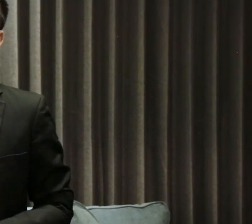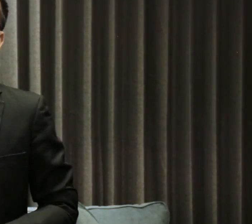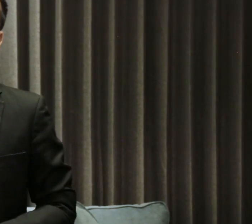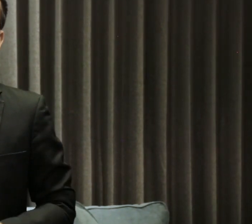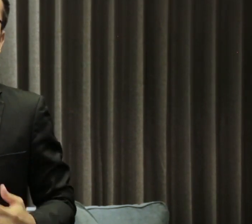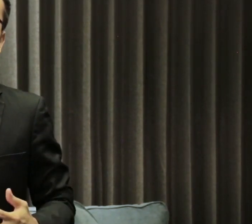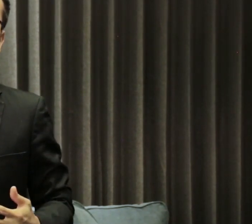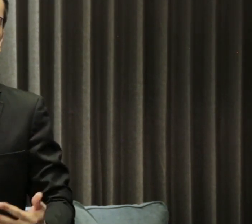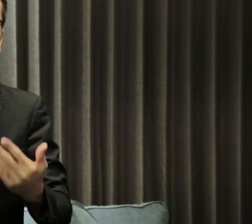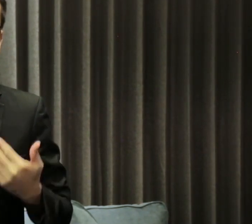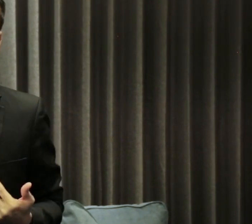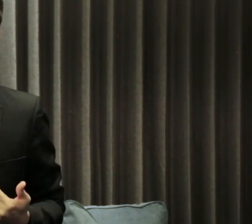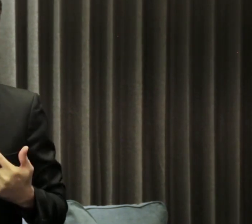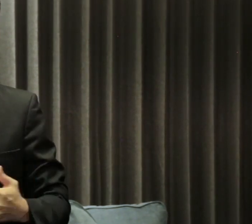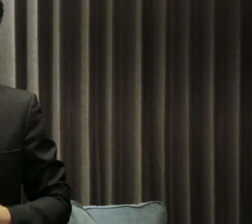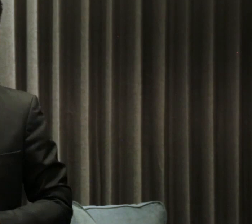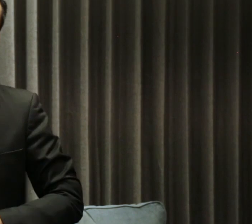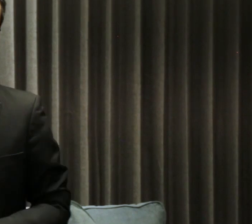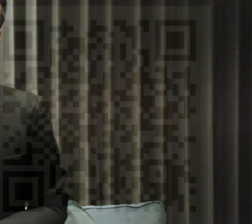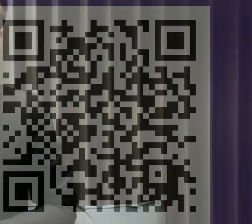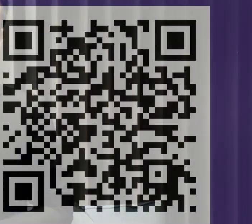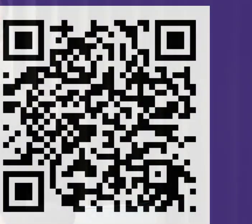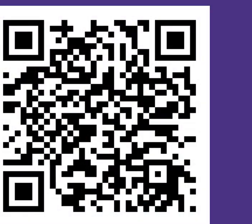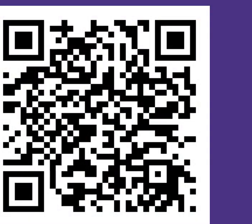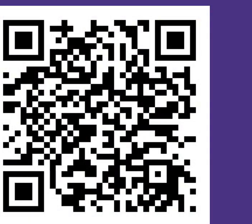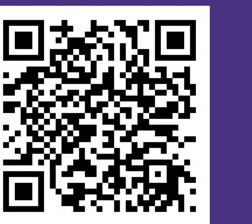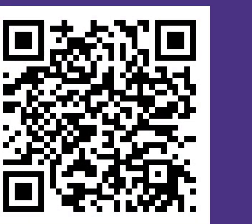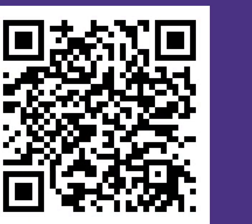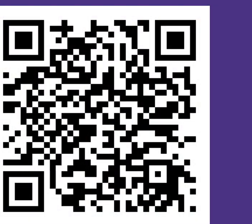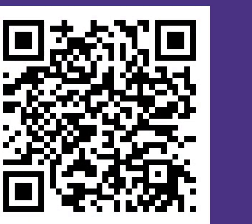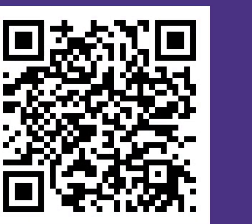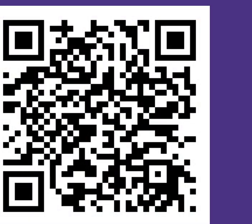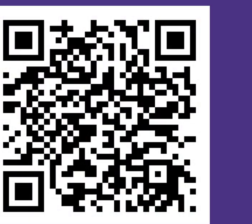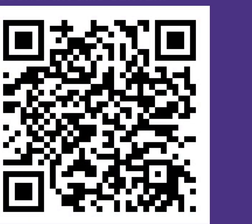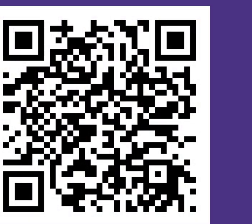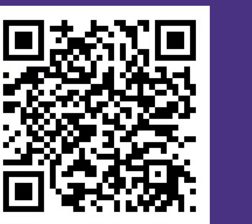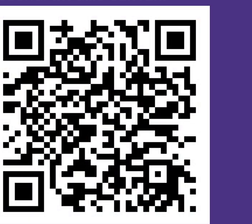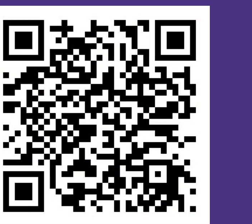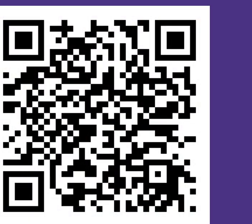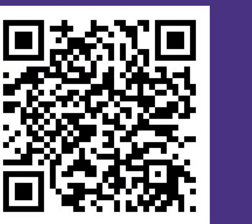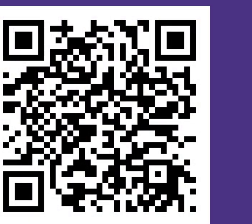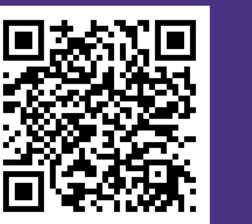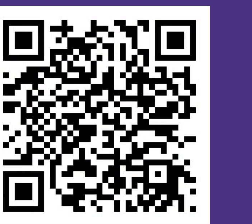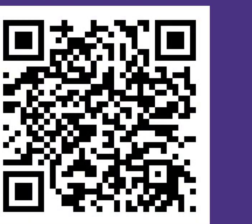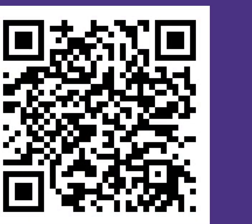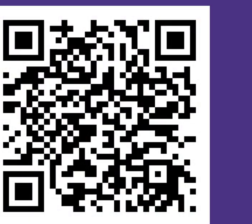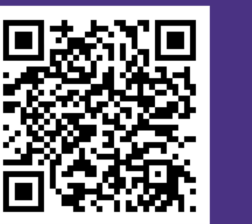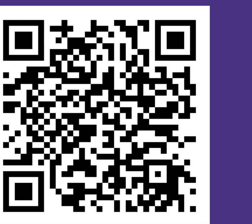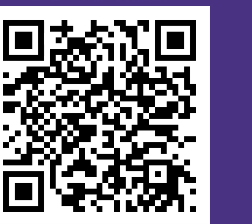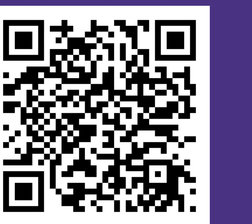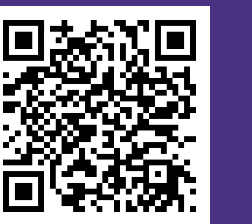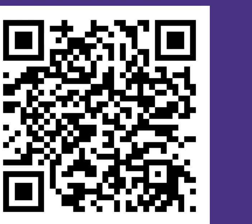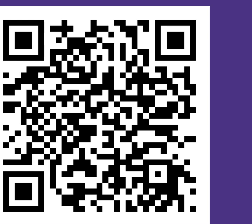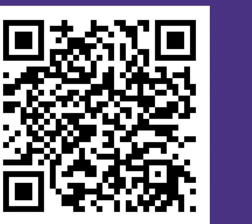bagi saudara yang rindu tergabung di dalam komunitas kami, saudara bisa menghubungi kami di nomor 085